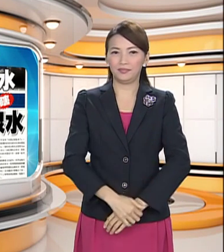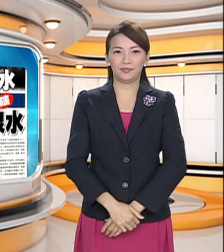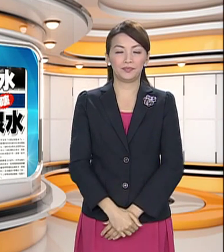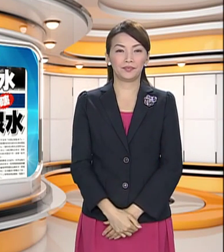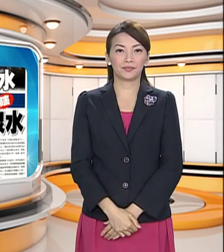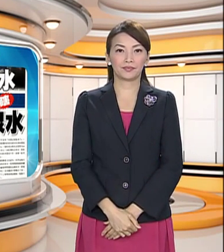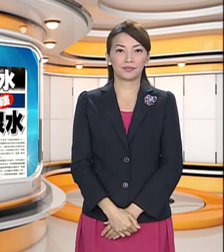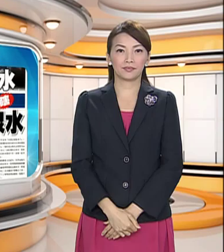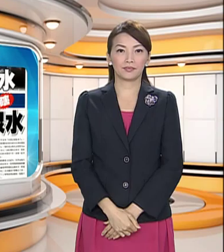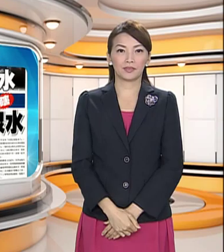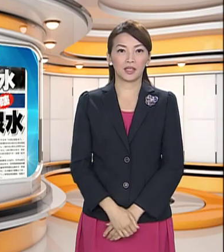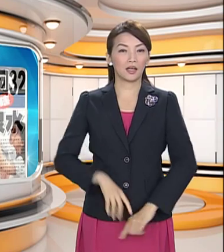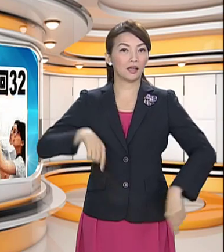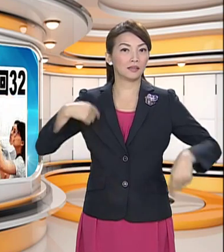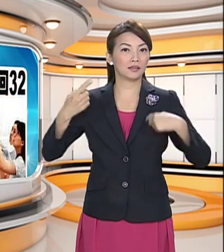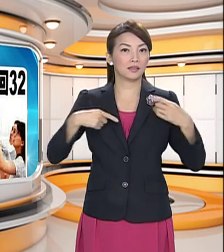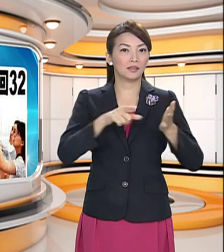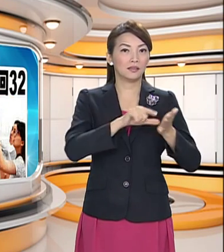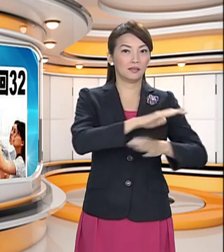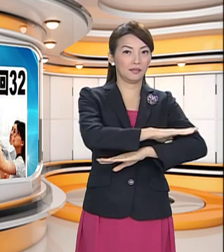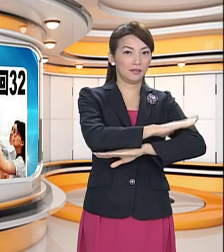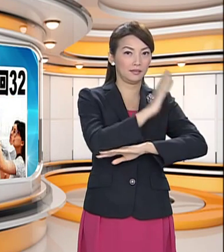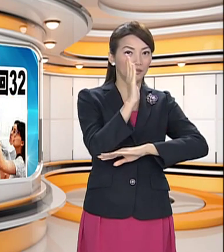意。自由时报和